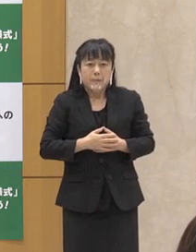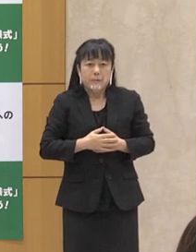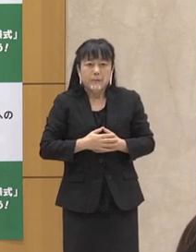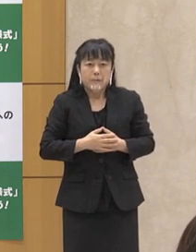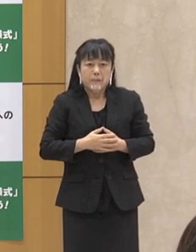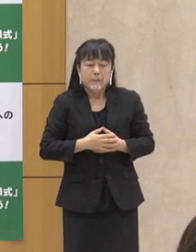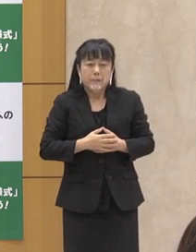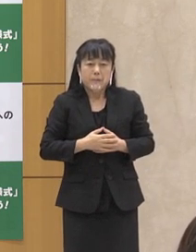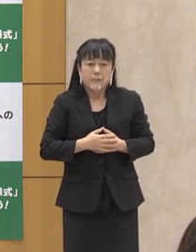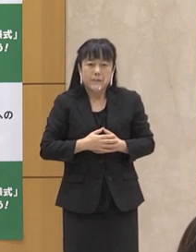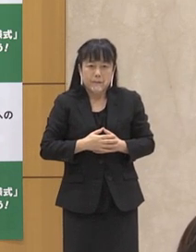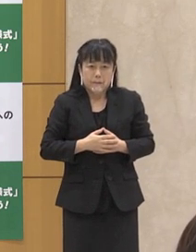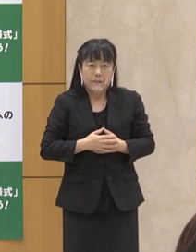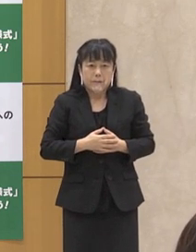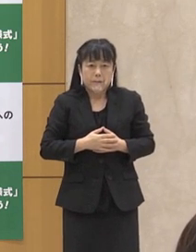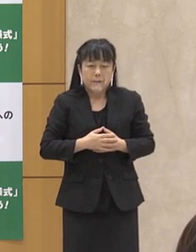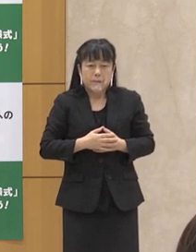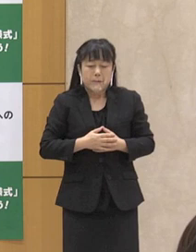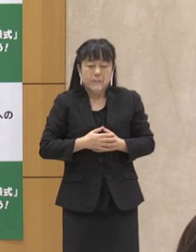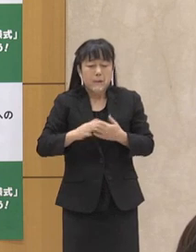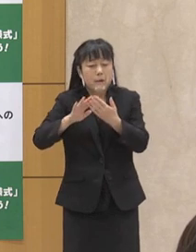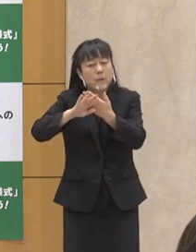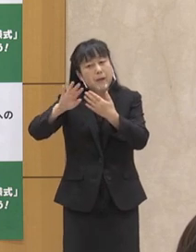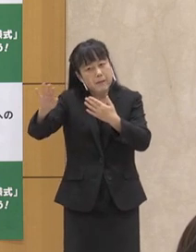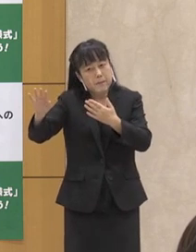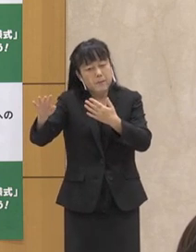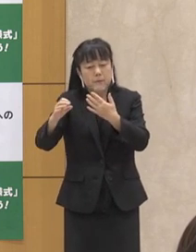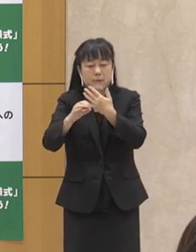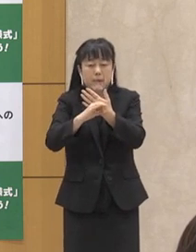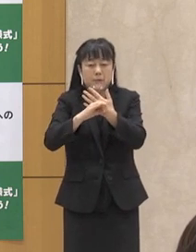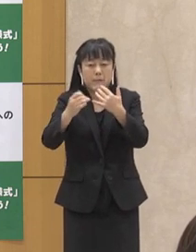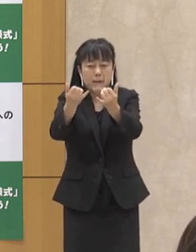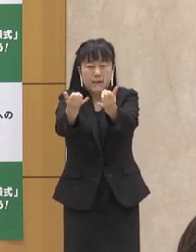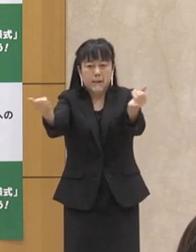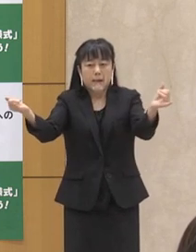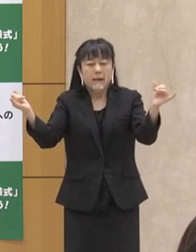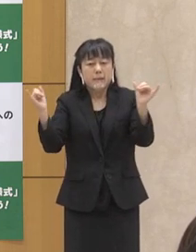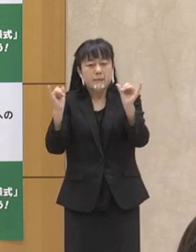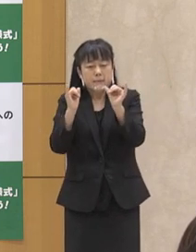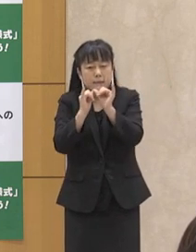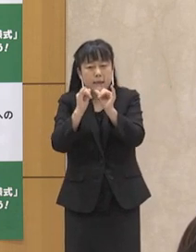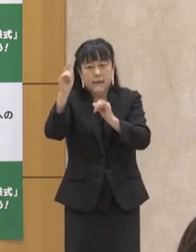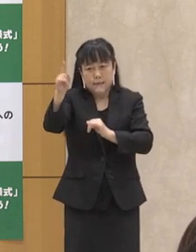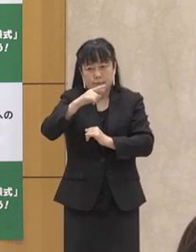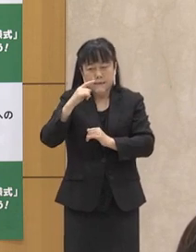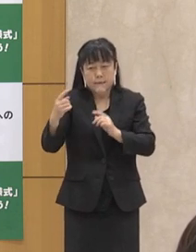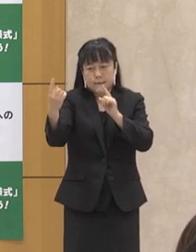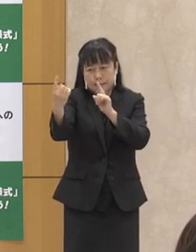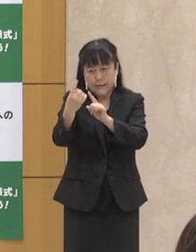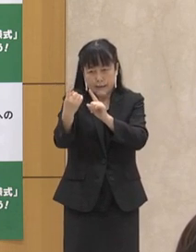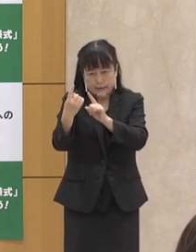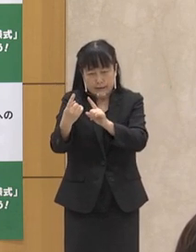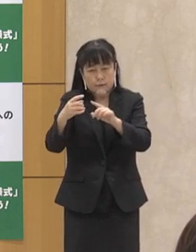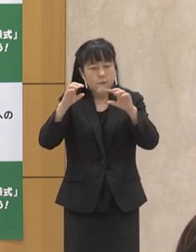他社会人に対して対しての発信というのはどういうふうにご予定されていますでしょう